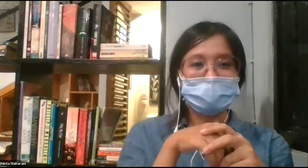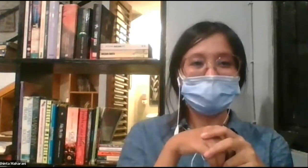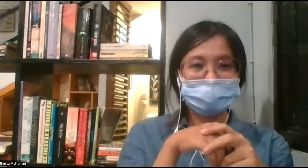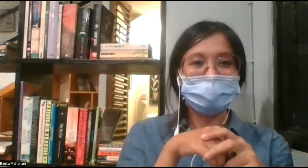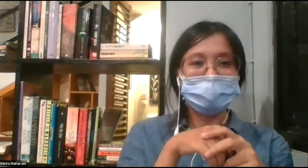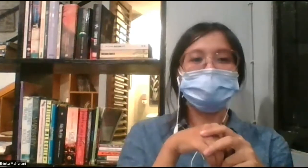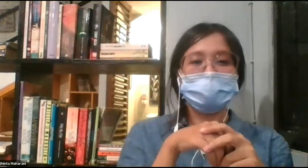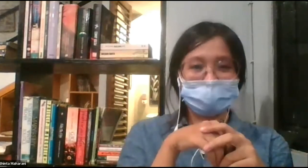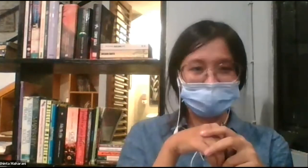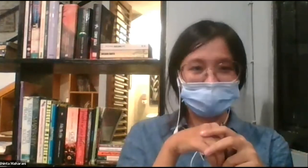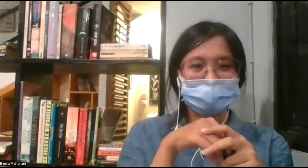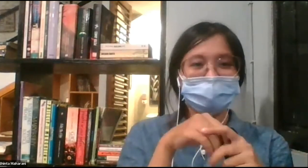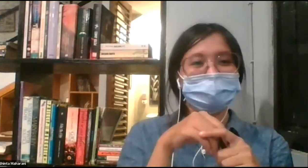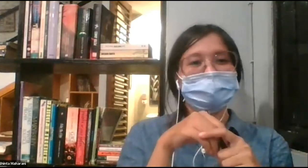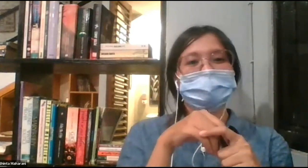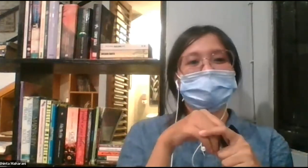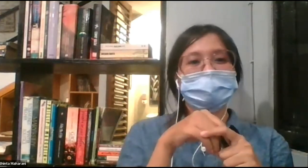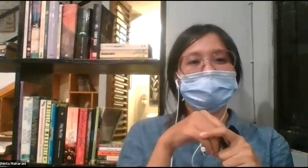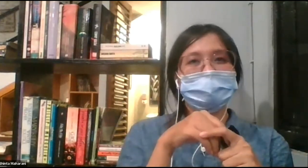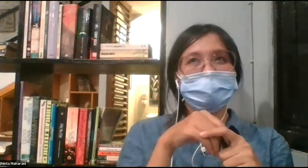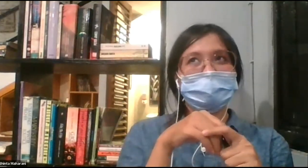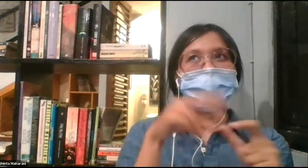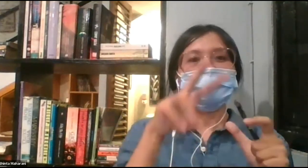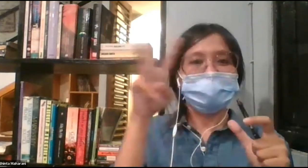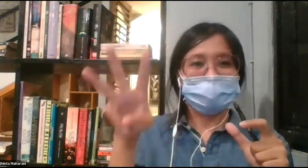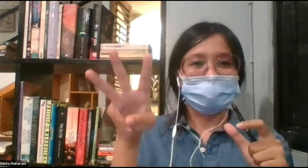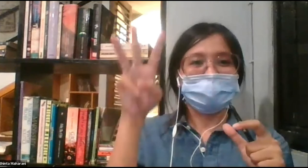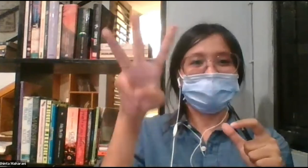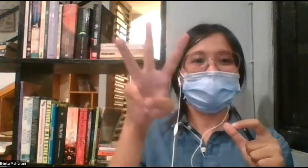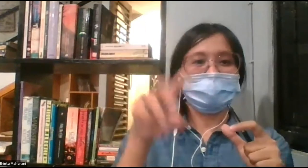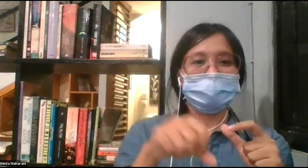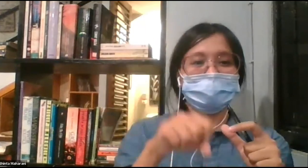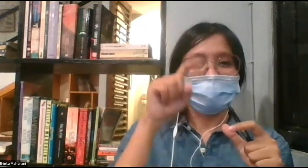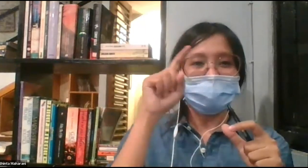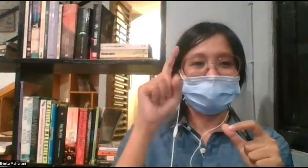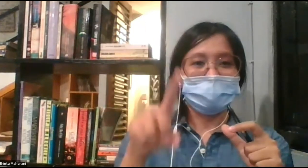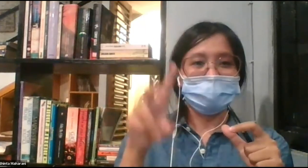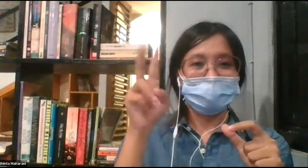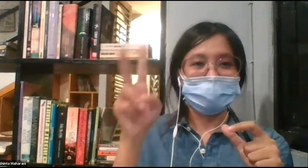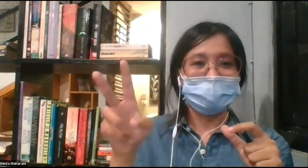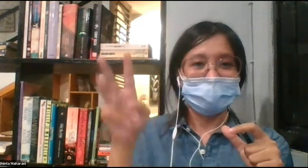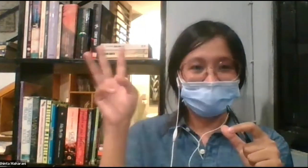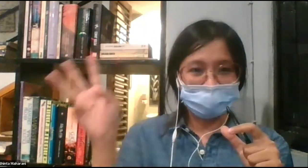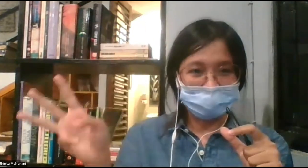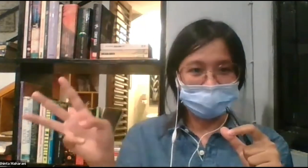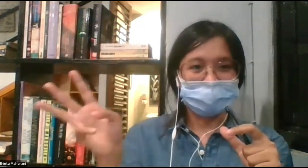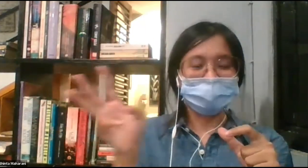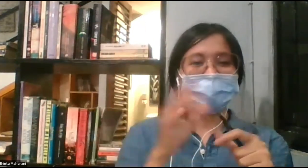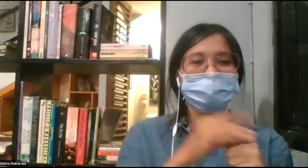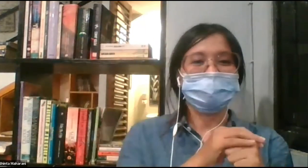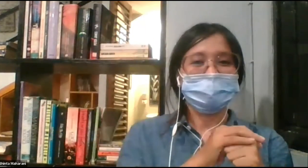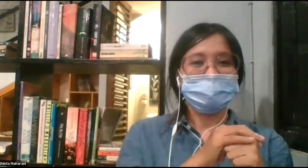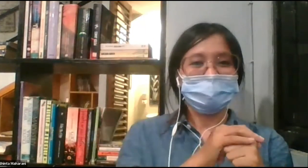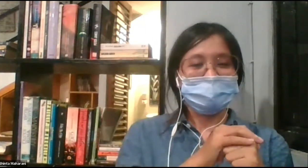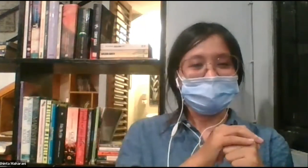Itu tidak menarik dan membosankan. Dan klise juga itu. Tidak menarik, membosankan, dan klise.